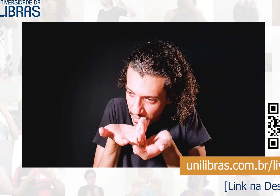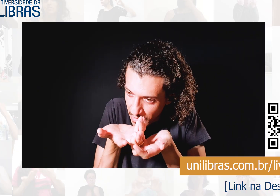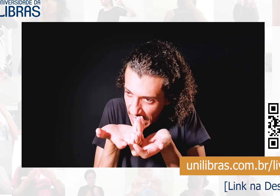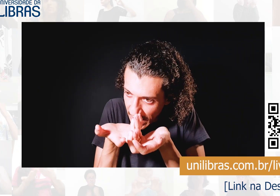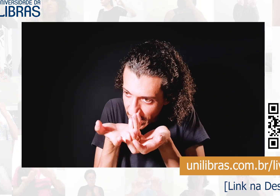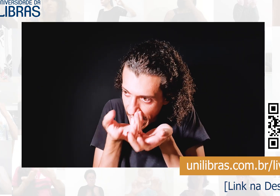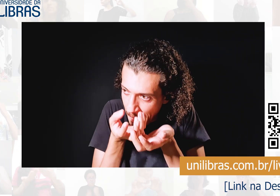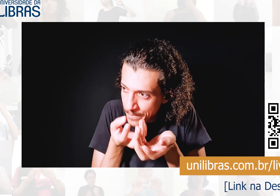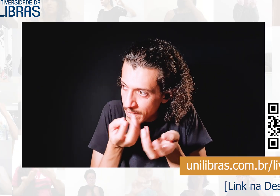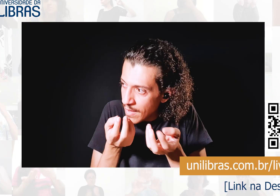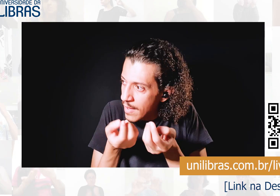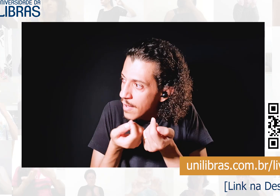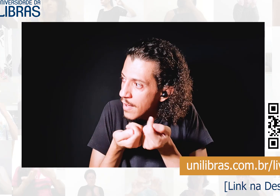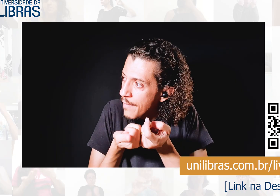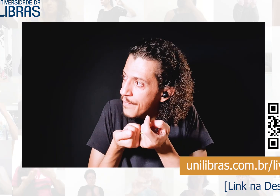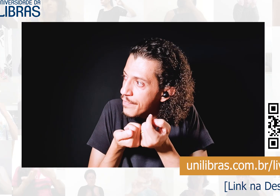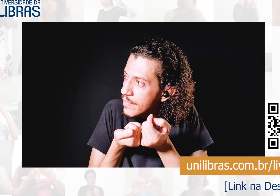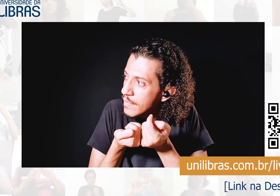de você...